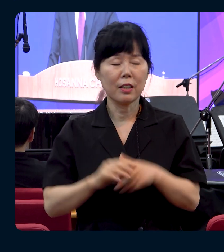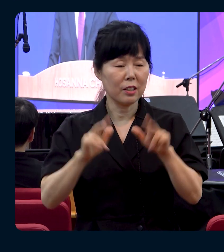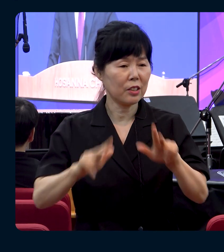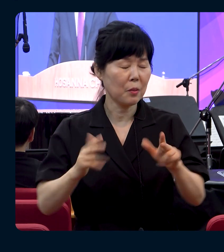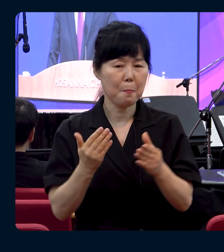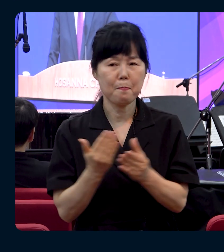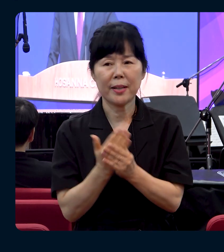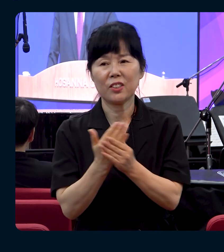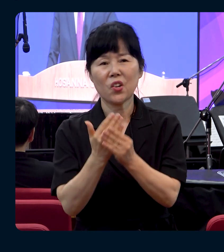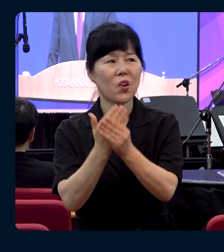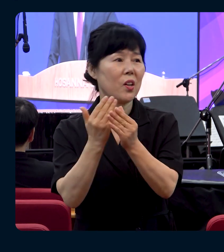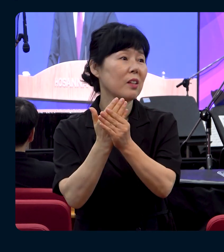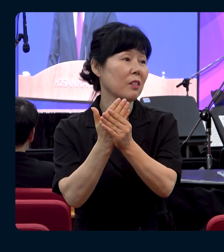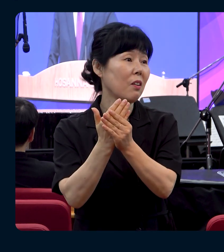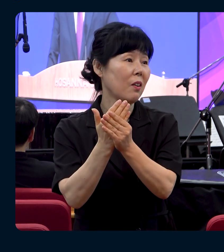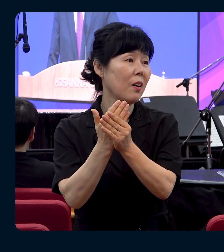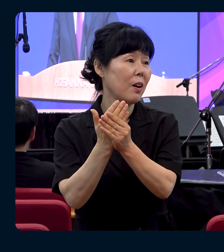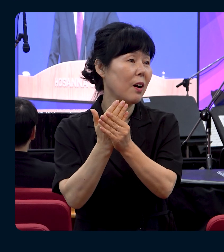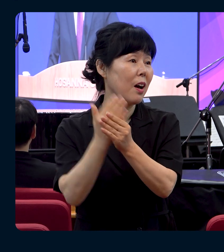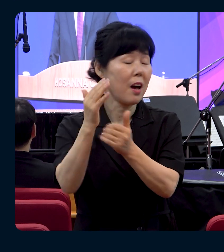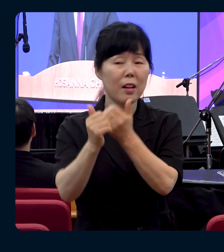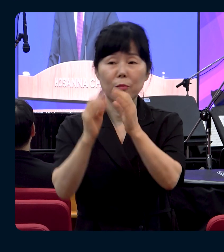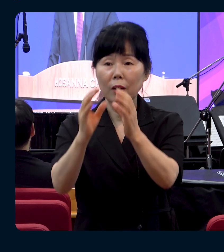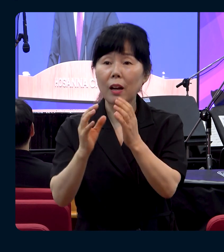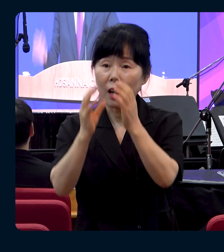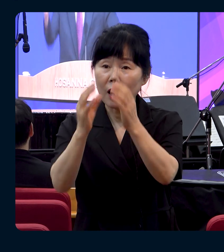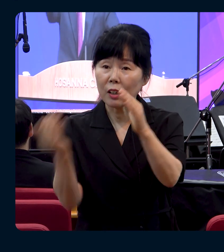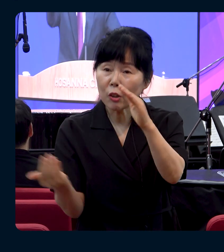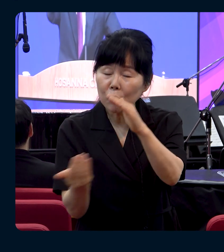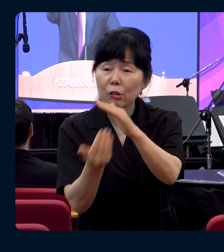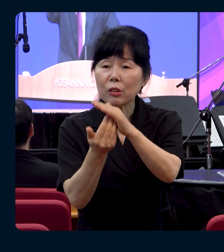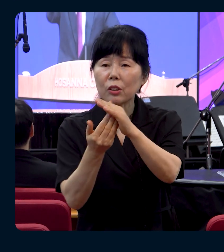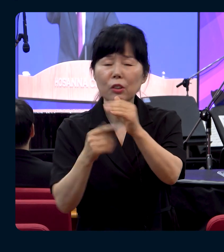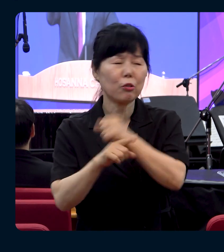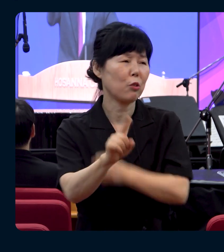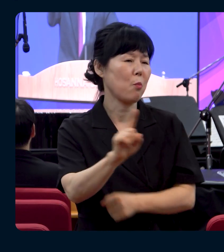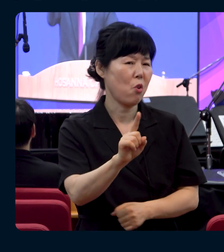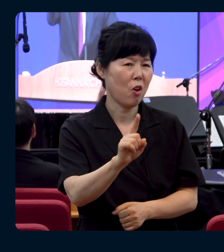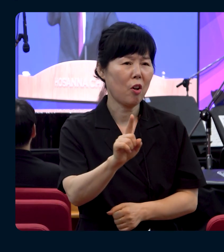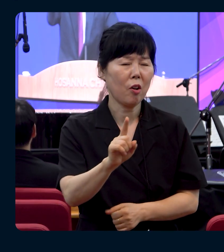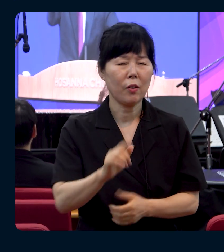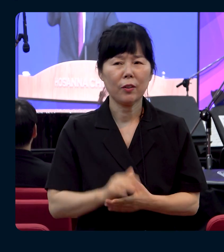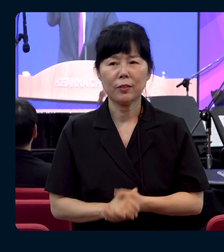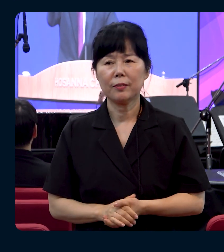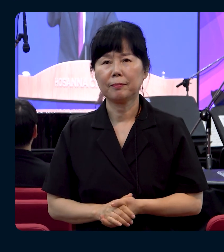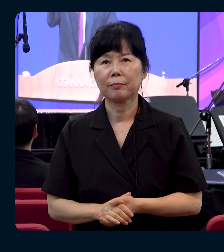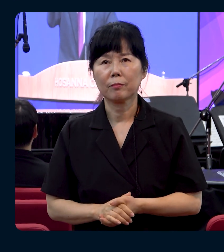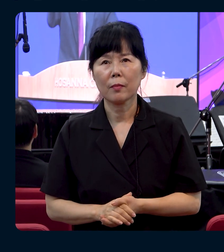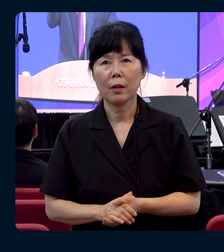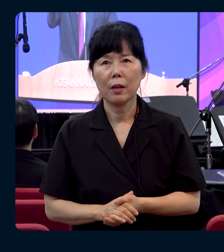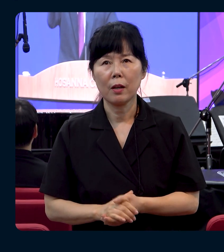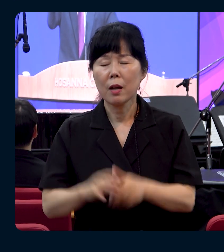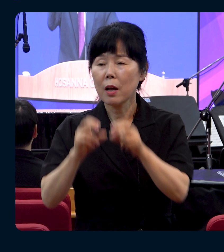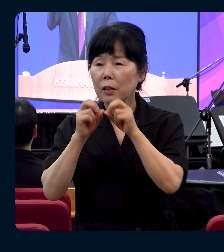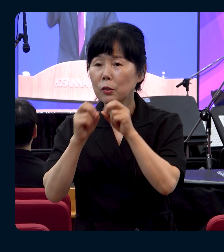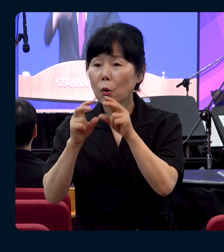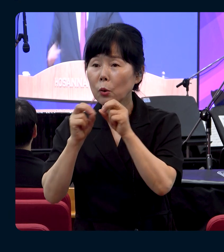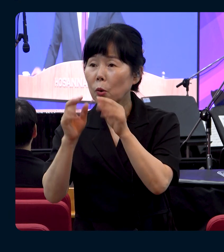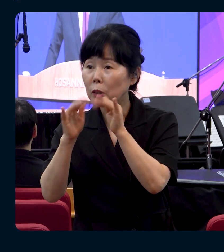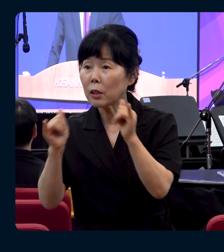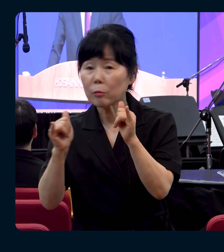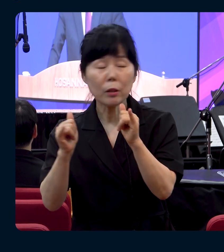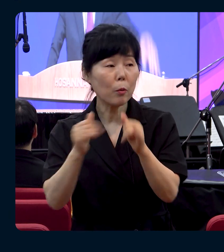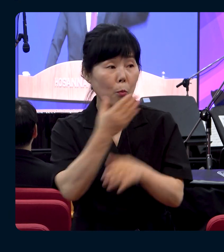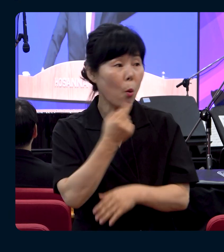아름다운 그런 하나님의 나라를 이루게 된 그것은요, 우리가 알고 있는 유명한 그 선교사님들 때문에만 된 게